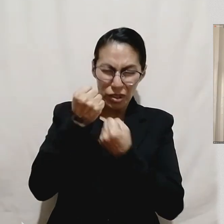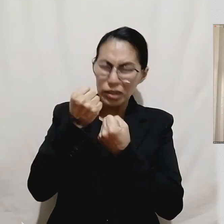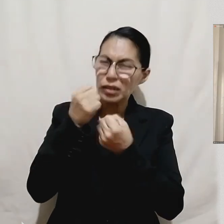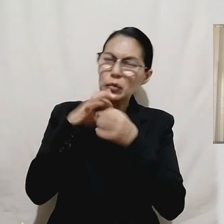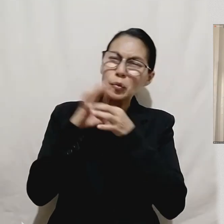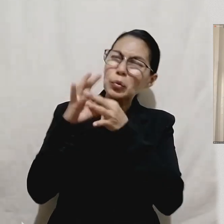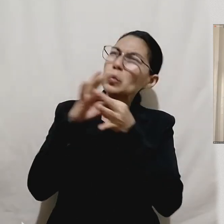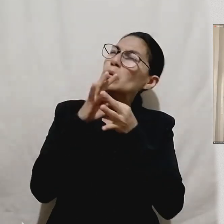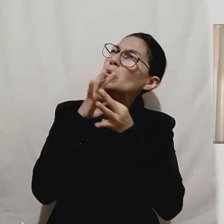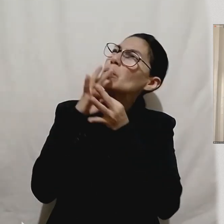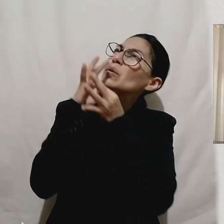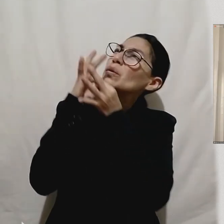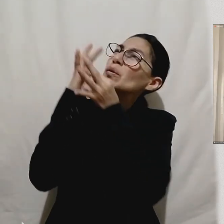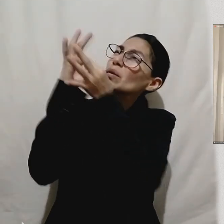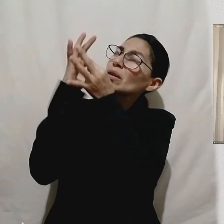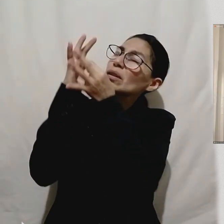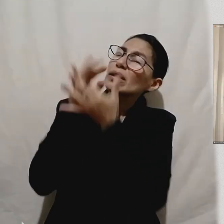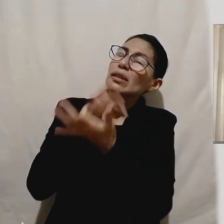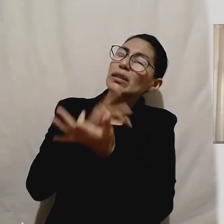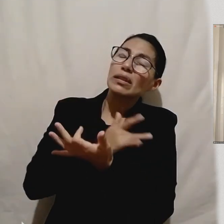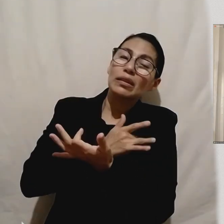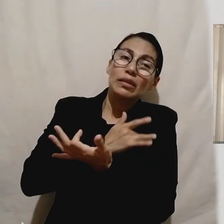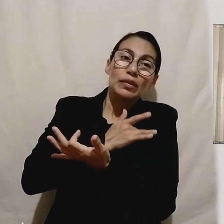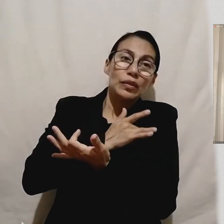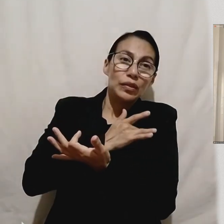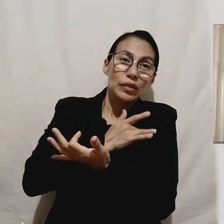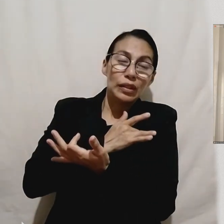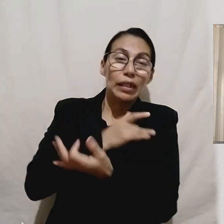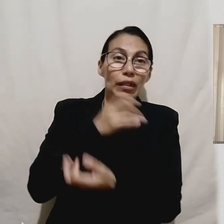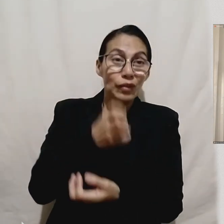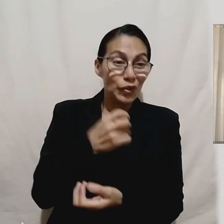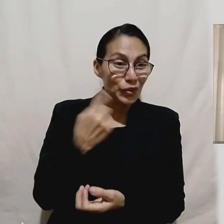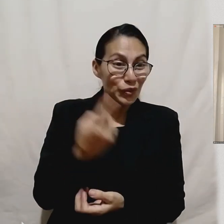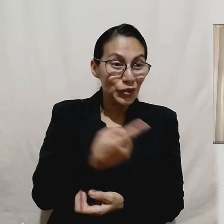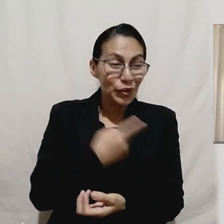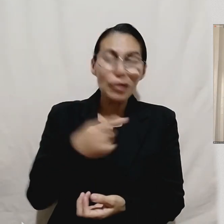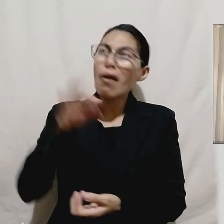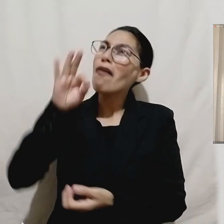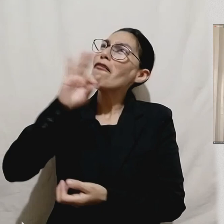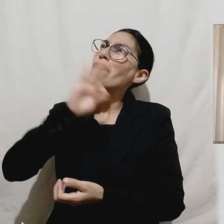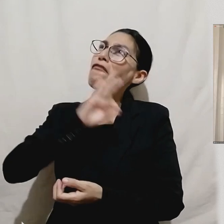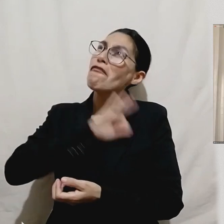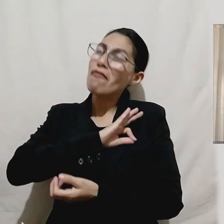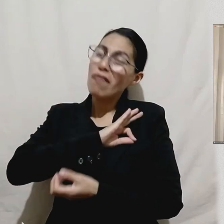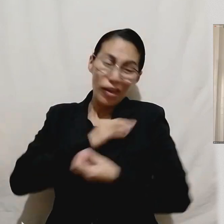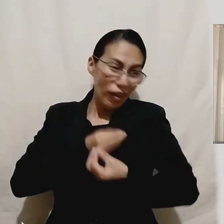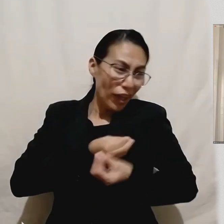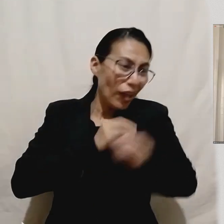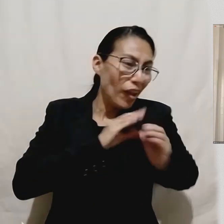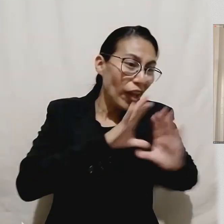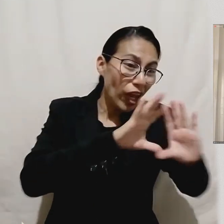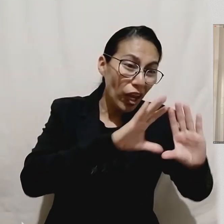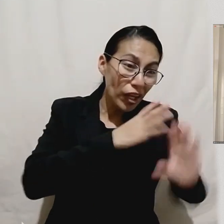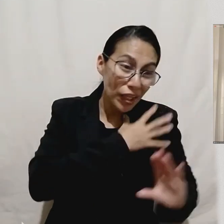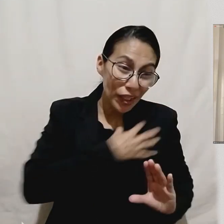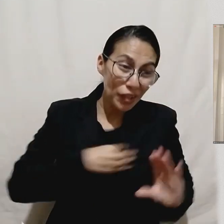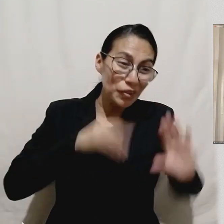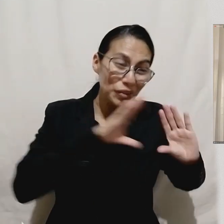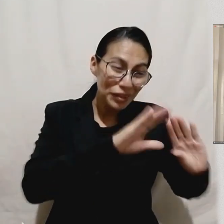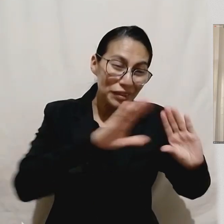fuerza y corazón podemos transmitir la fe a nuestros